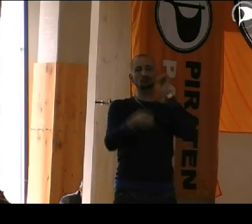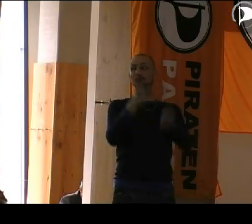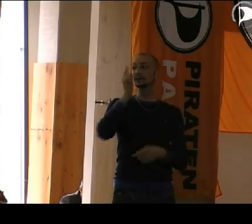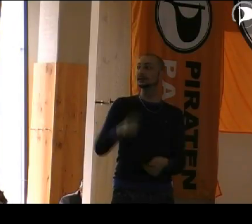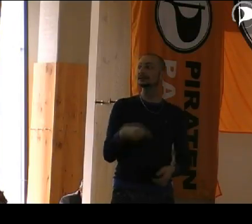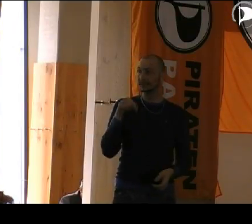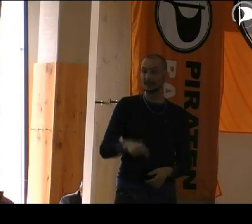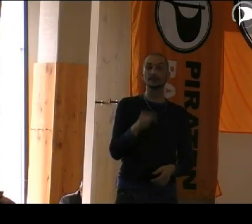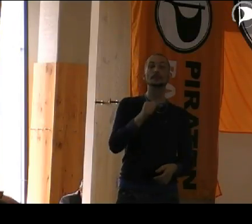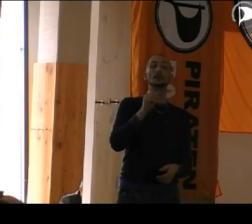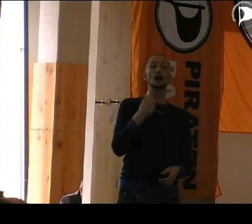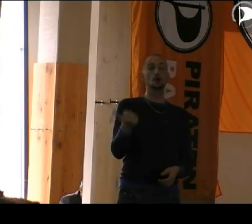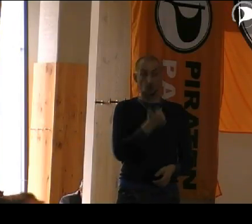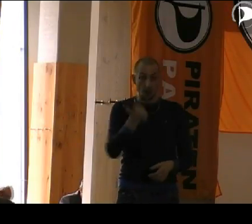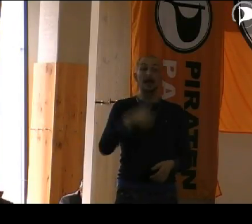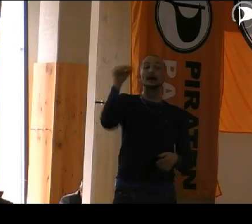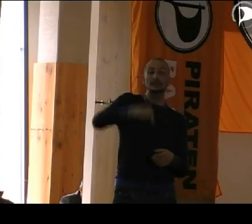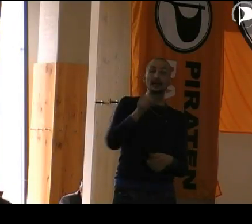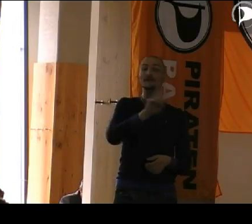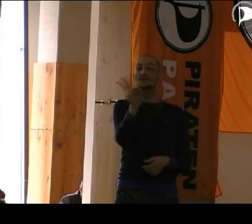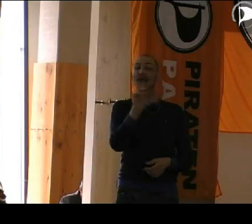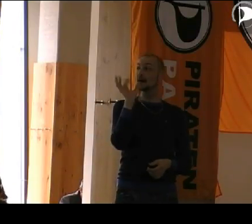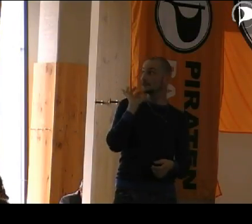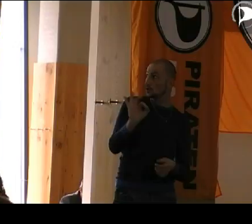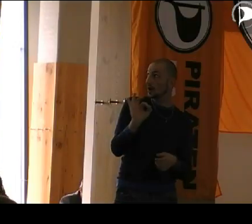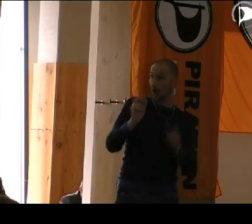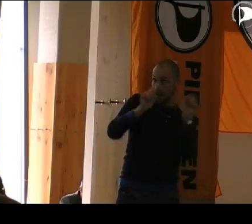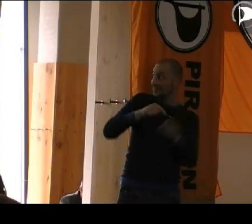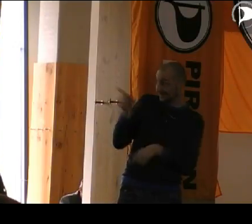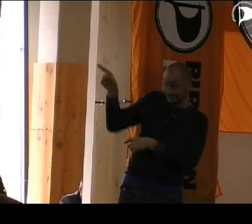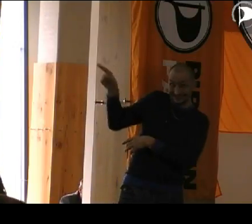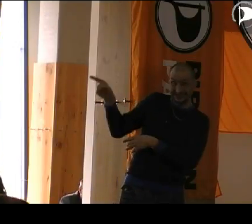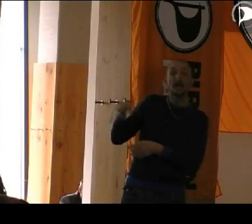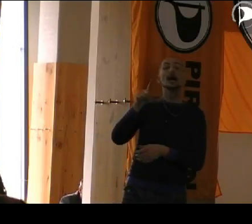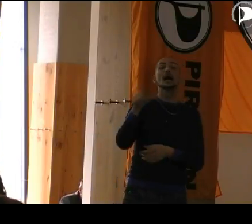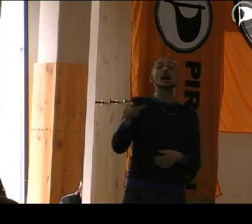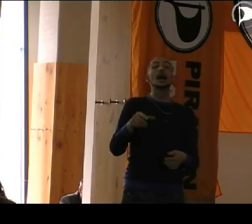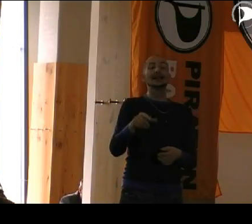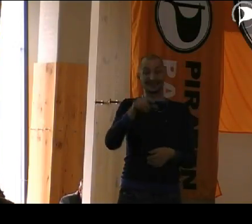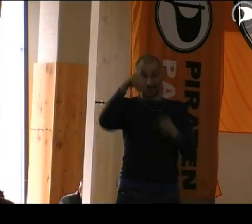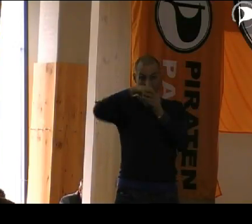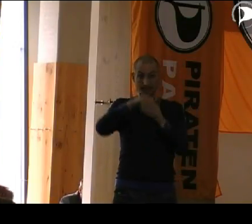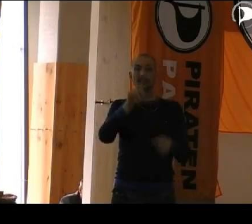wer wäre für den antrag der jetzt noch da ist also die mit den piraten